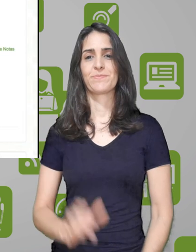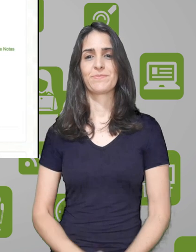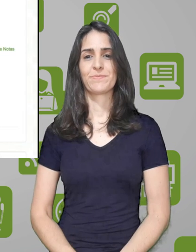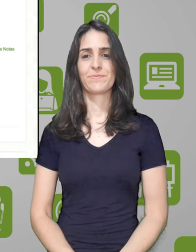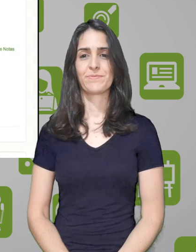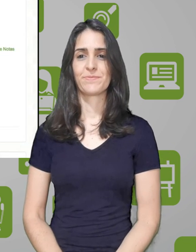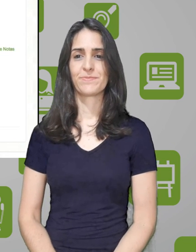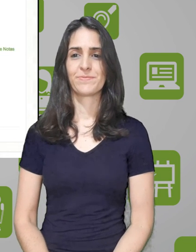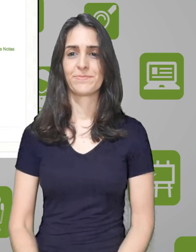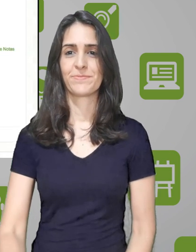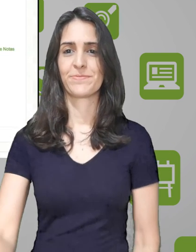abraço e até a próxima